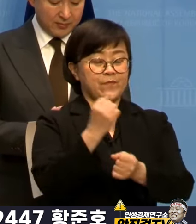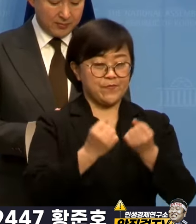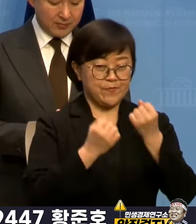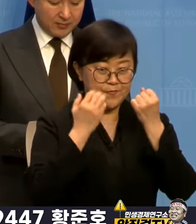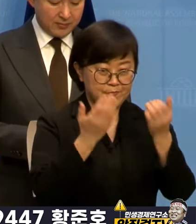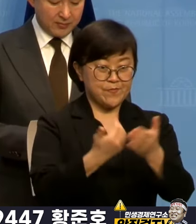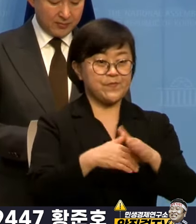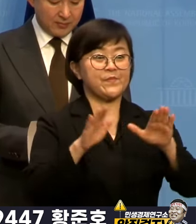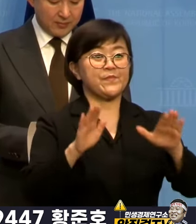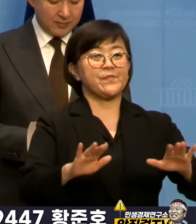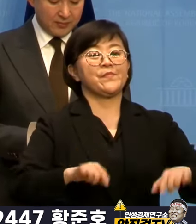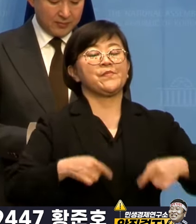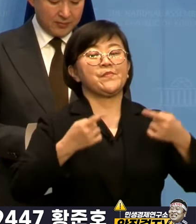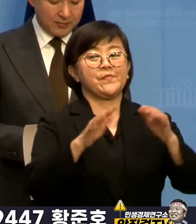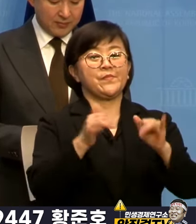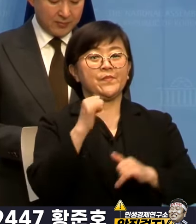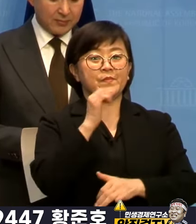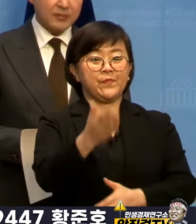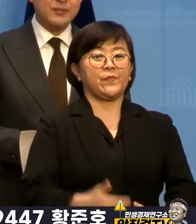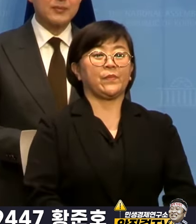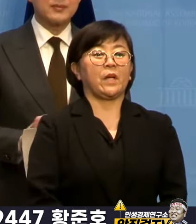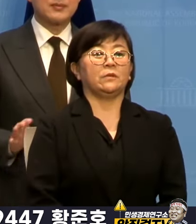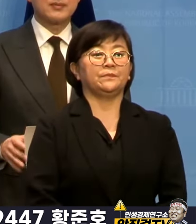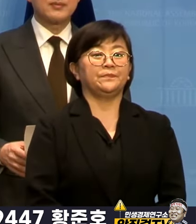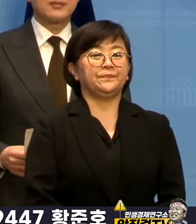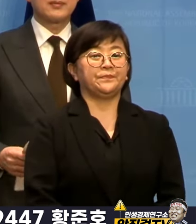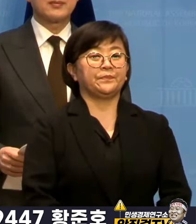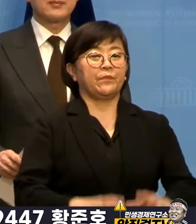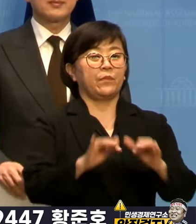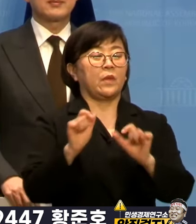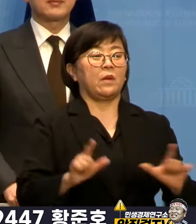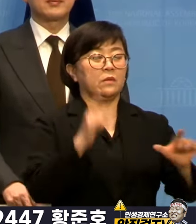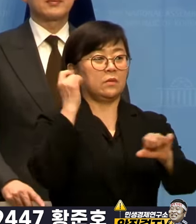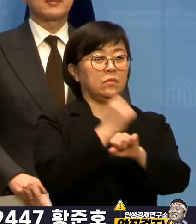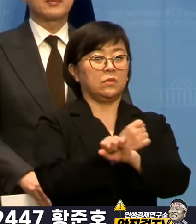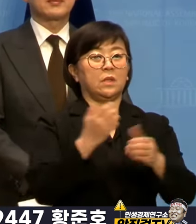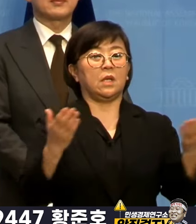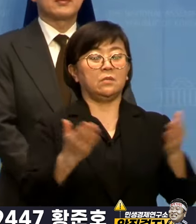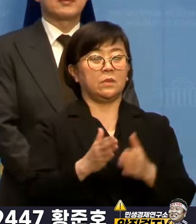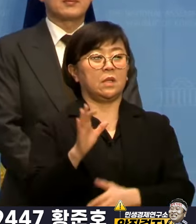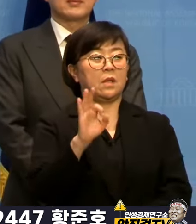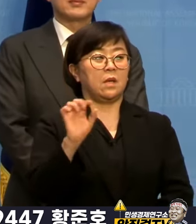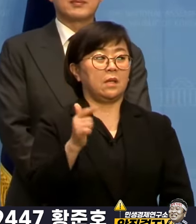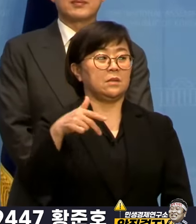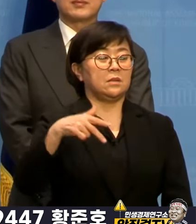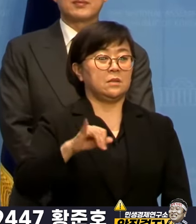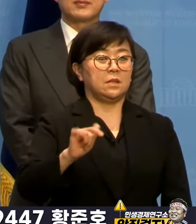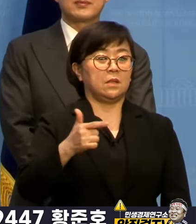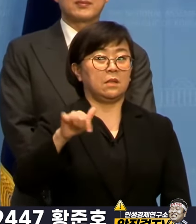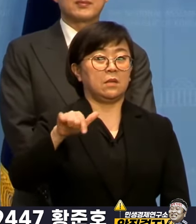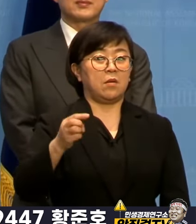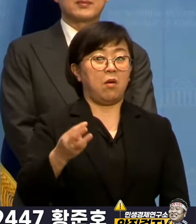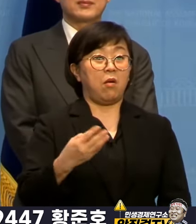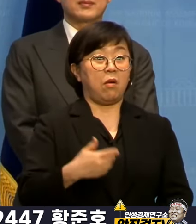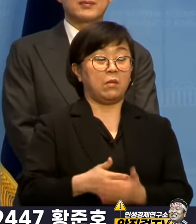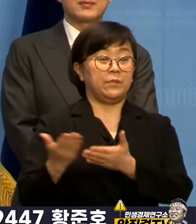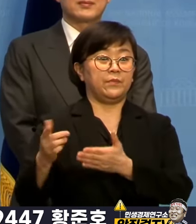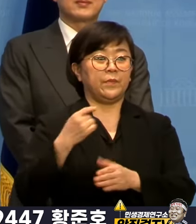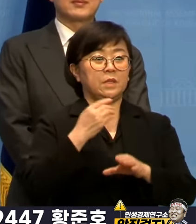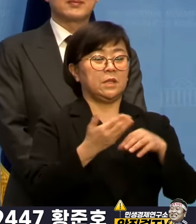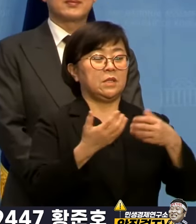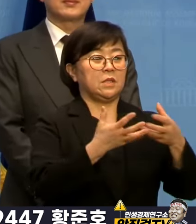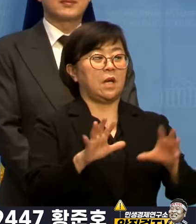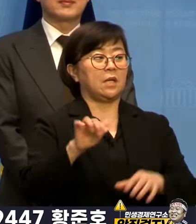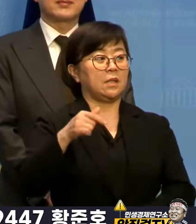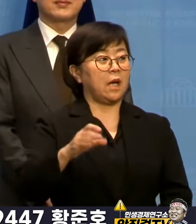하겠습니다. 오늘 기자에게 참석하신 분들 소개해 드리겠습니다. 저는 민생경제연구소라는 안진거리라고 하고요. 오른쪽에 민주당